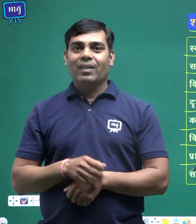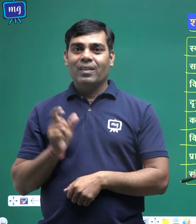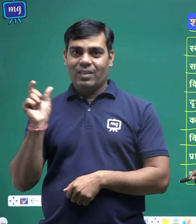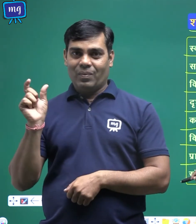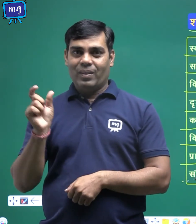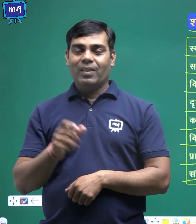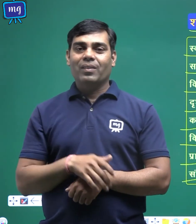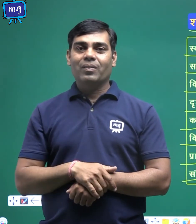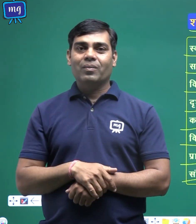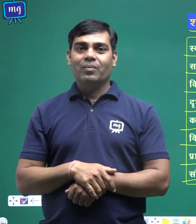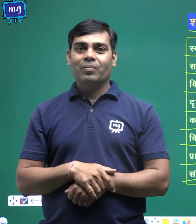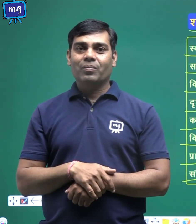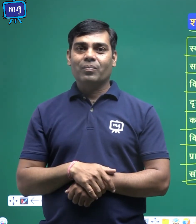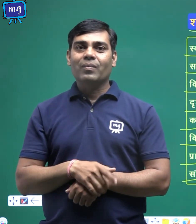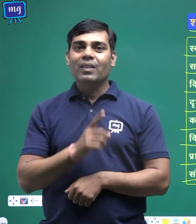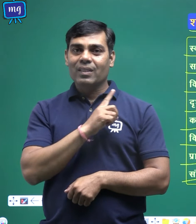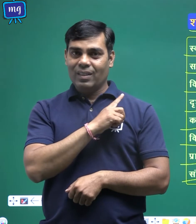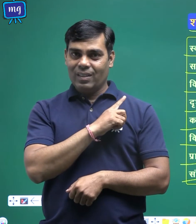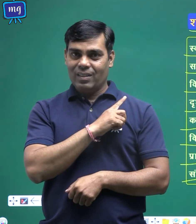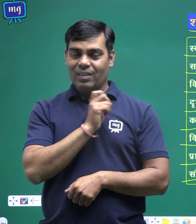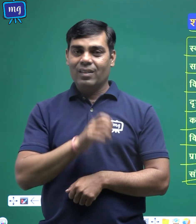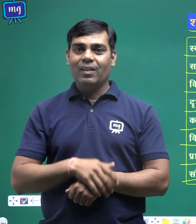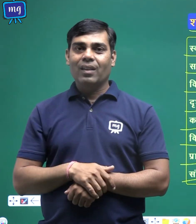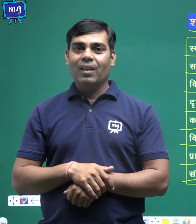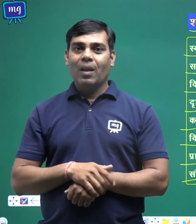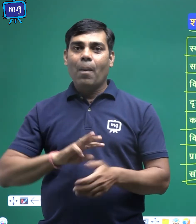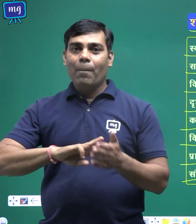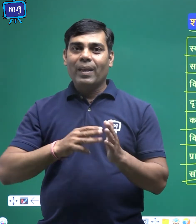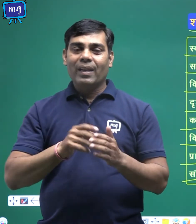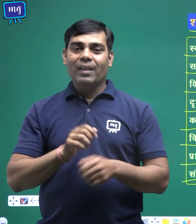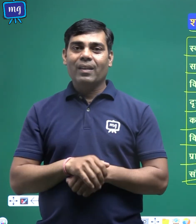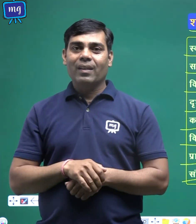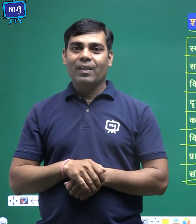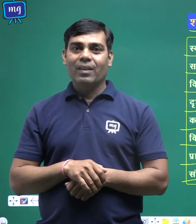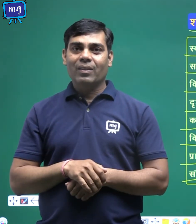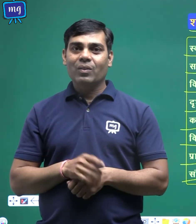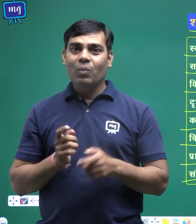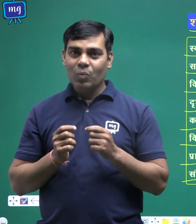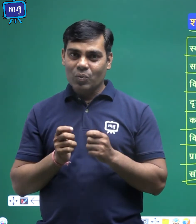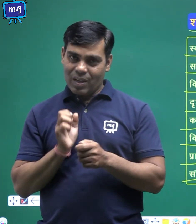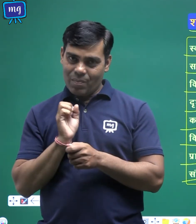शब्द है संदेशा, अर्थ है सूचना।